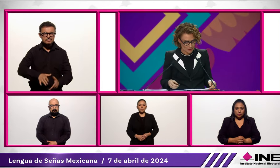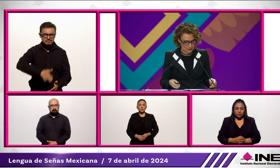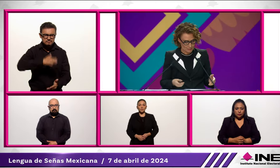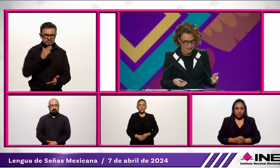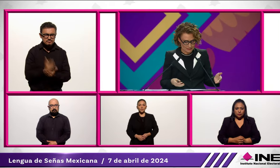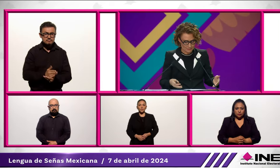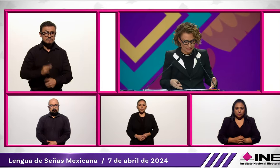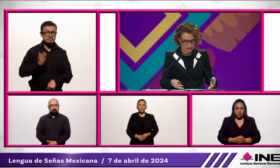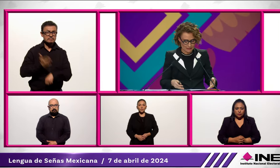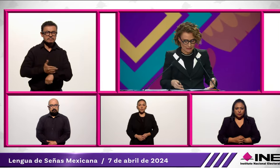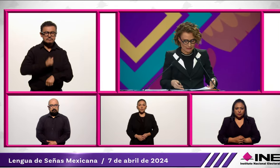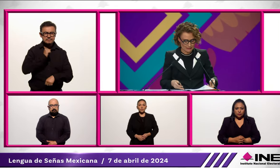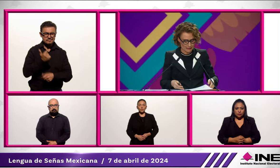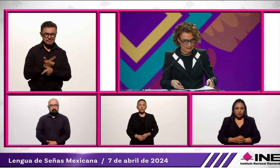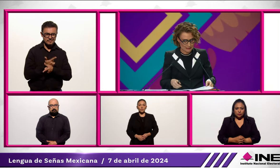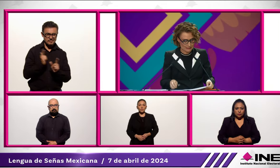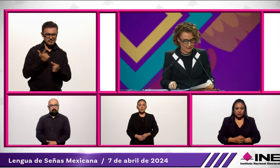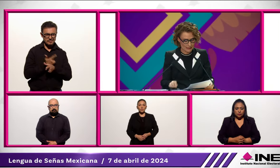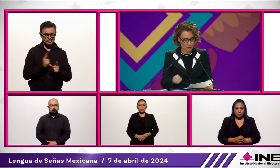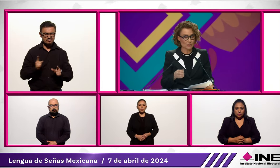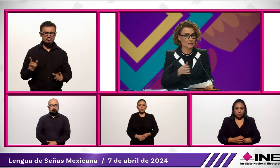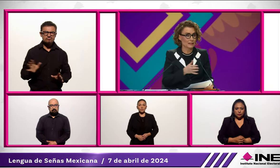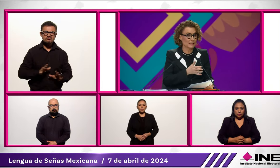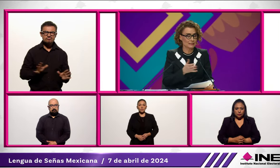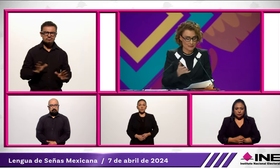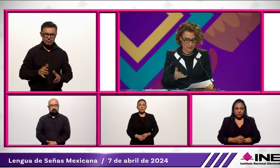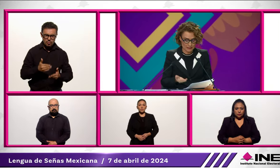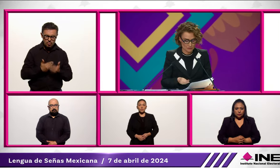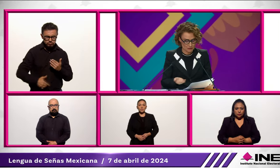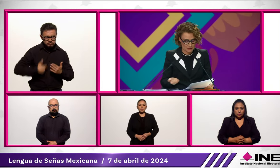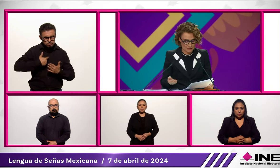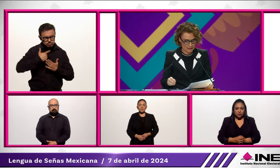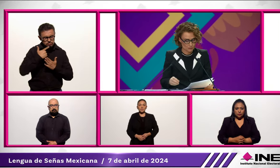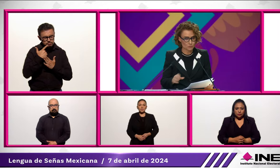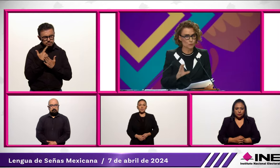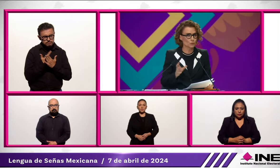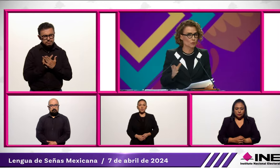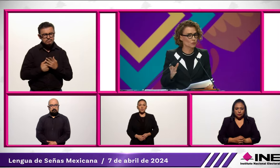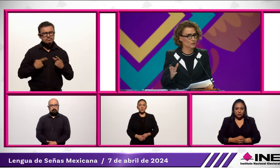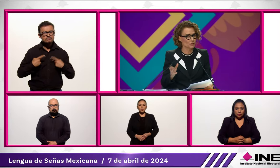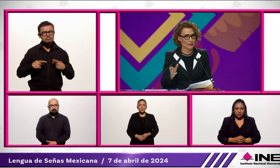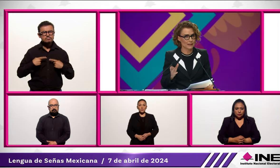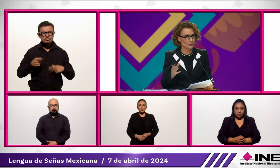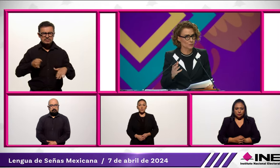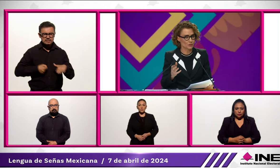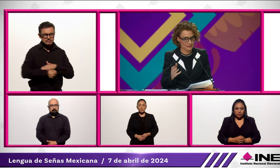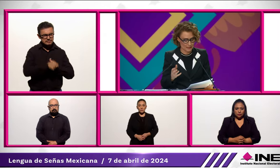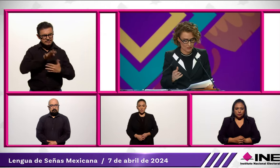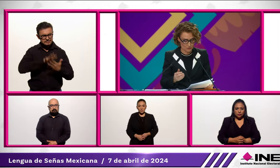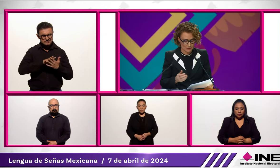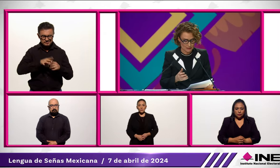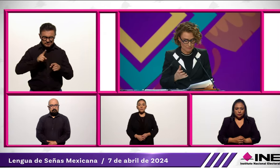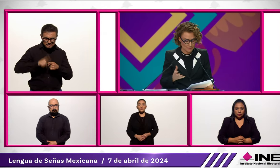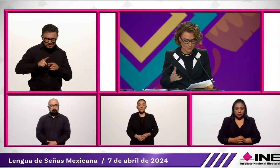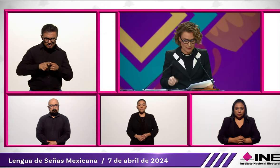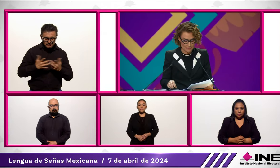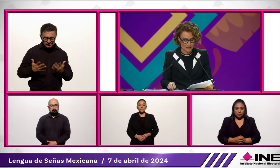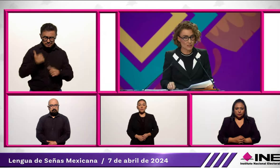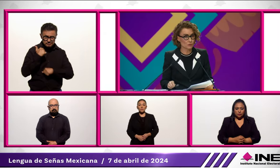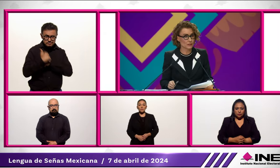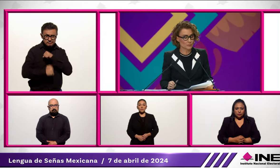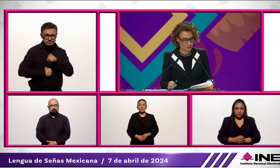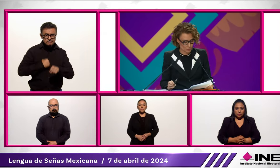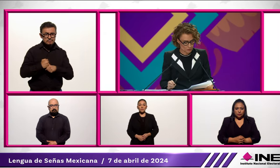revisamos básicamente quiénes están encarcelados entre grandes y pequeños escándalos, uno o dos personajes por sexenio, más